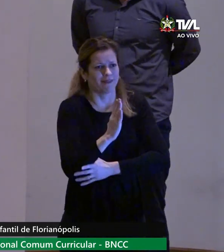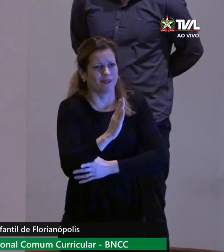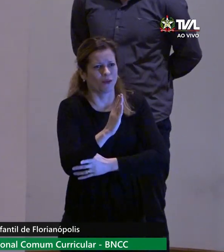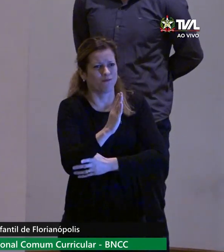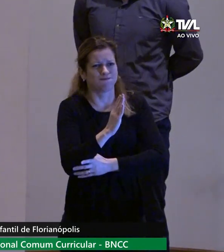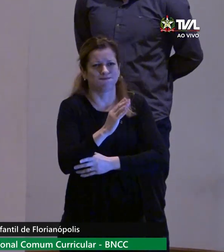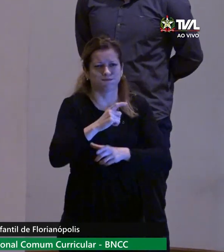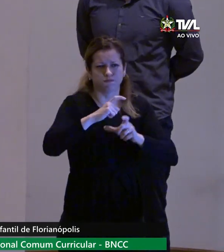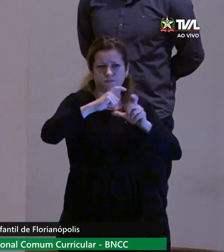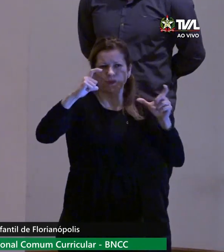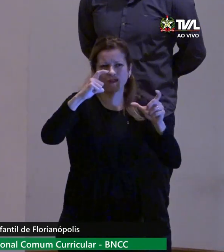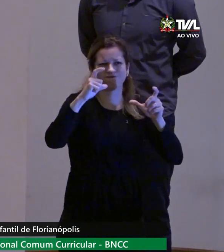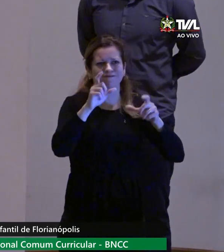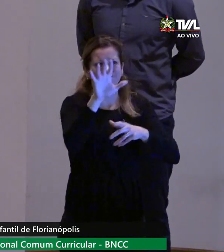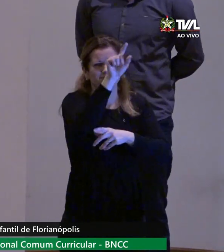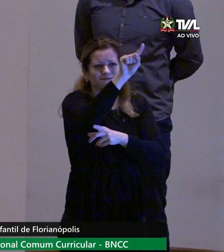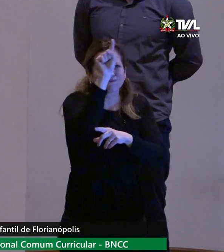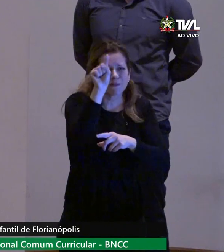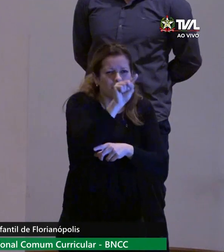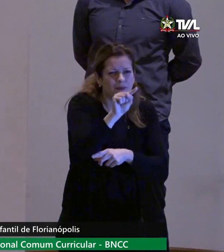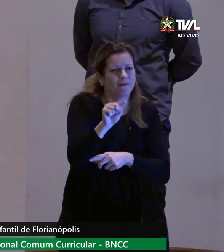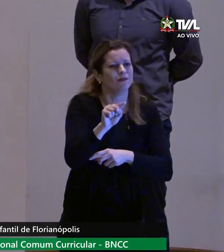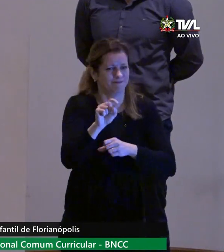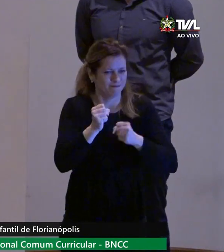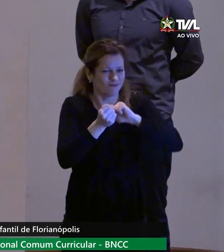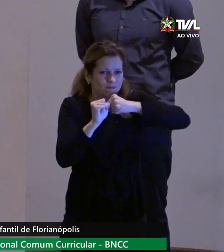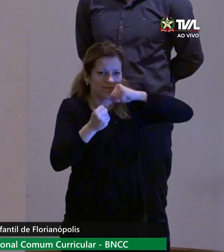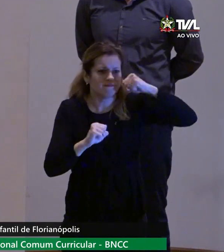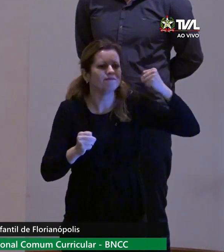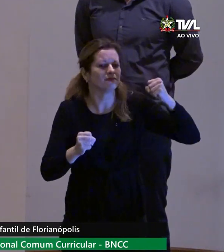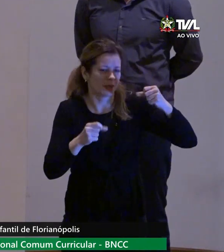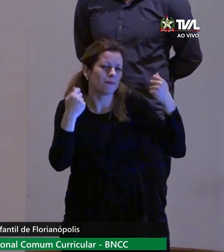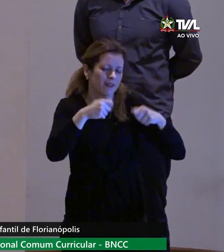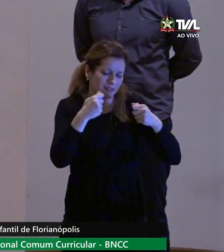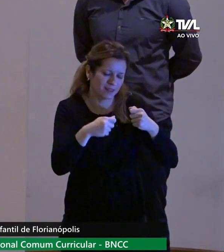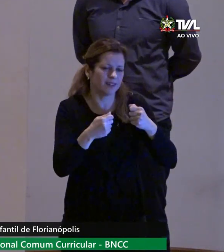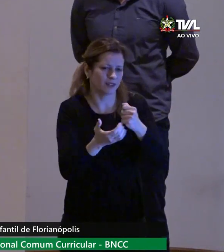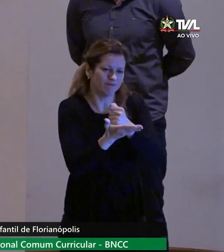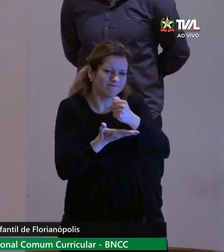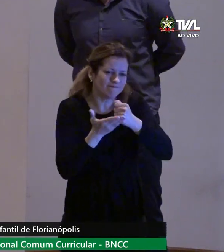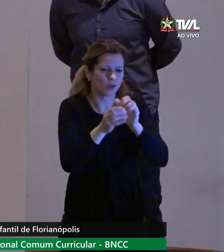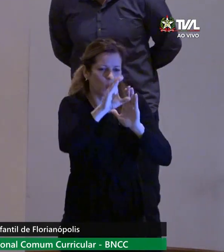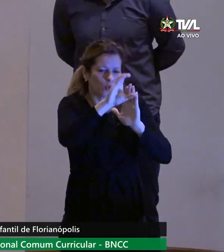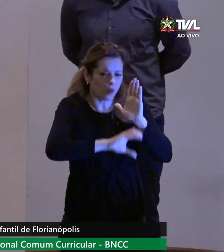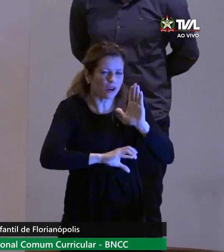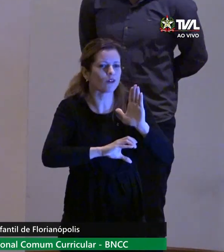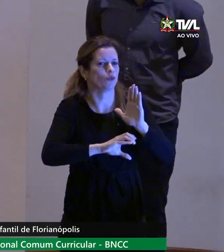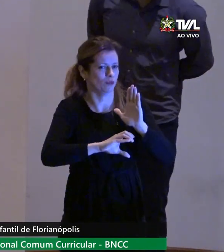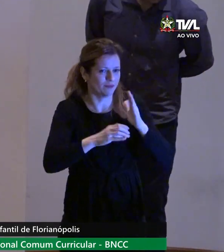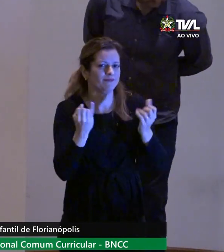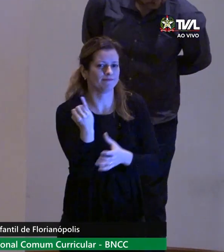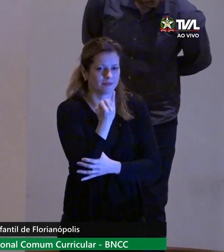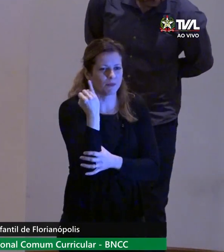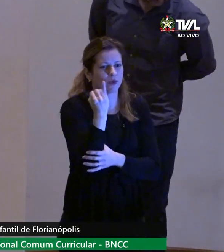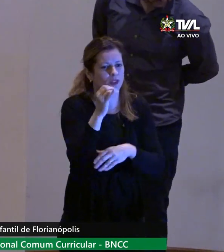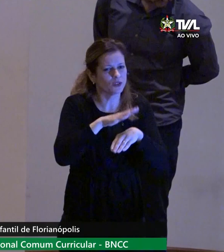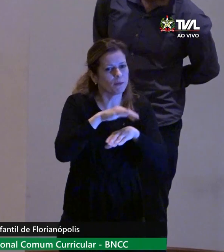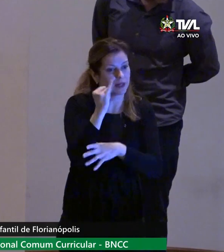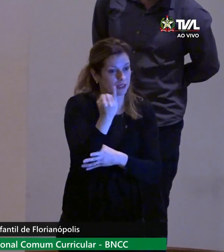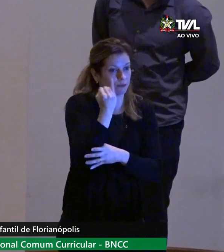mas também um ganho para a educação brasileira no sentido de definir currículos mínimos mas eu acho que o mais importante